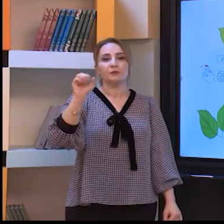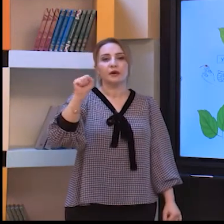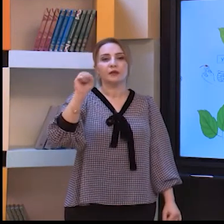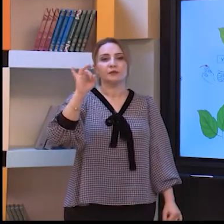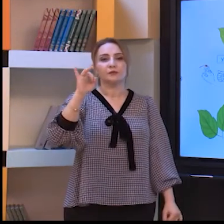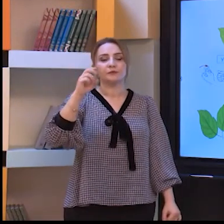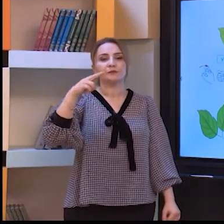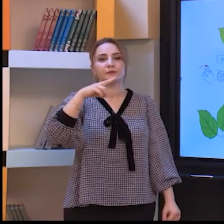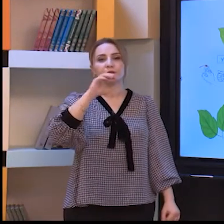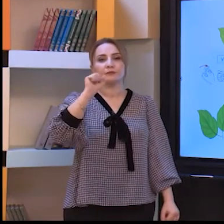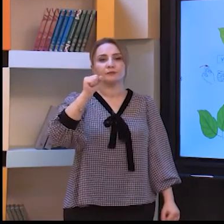Yarpaq.